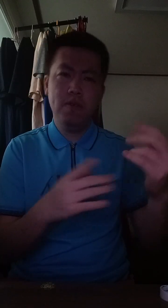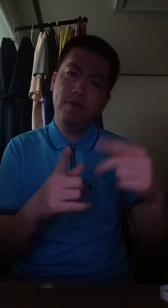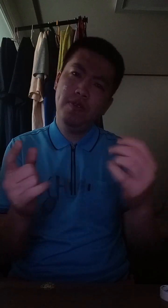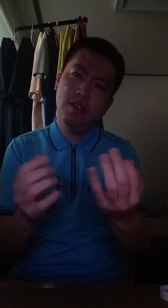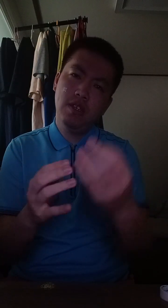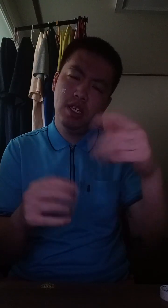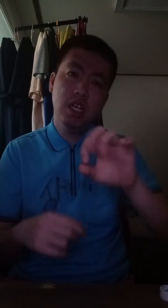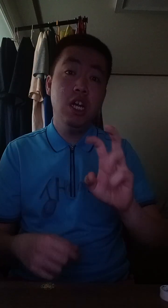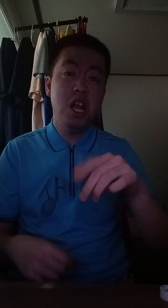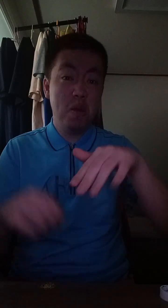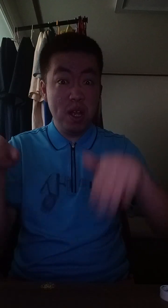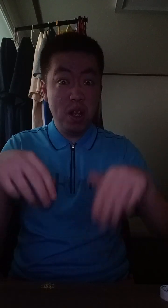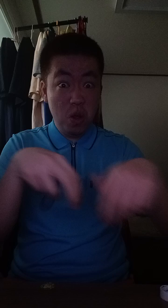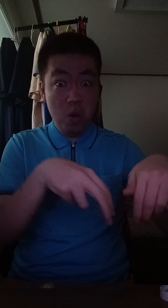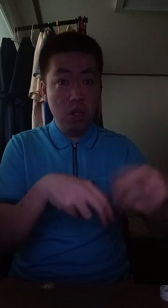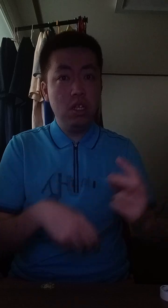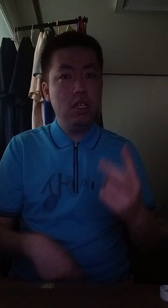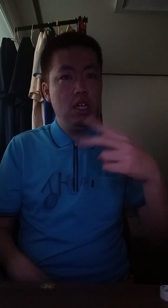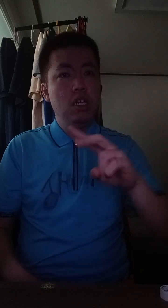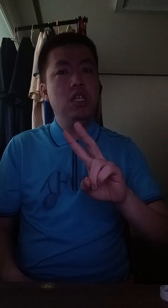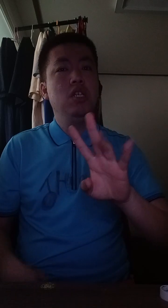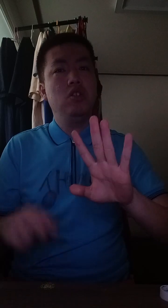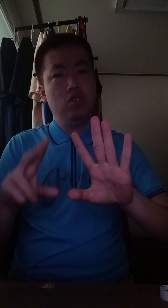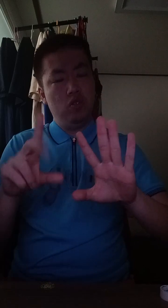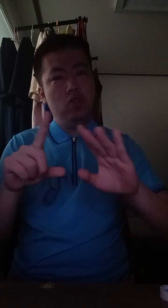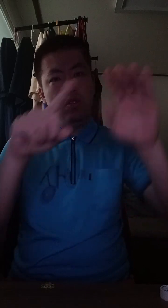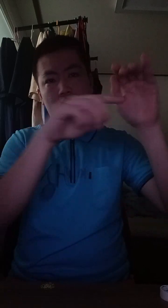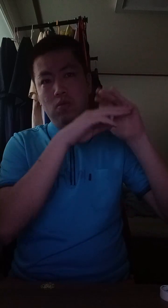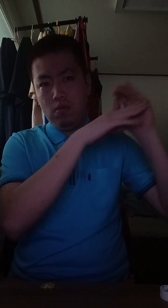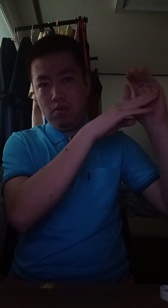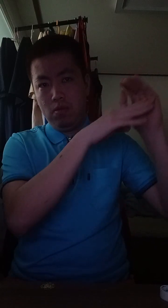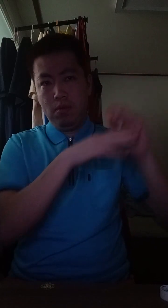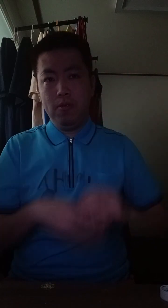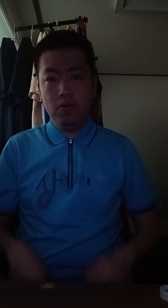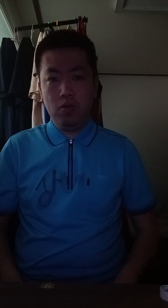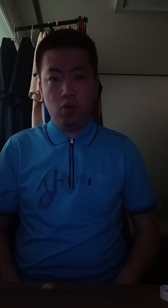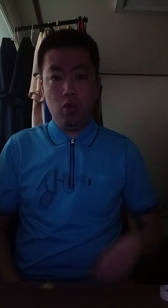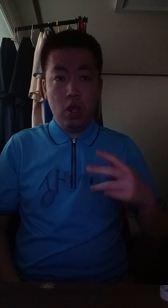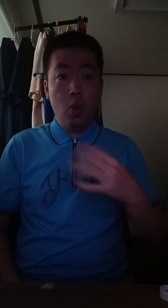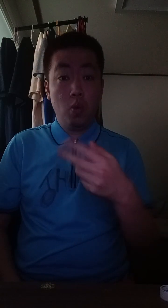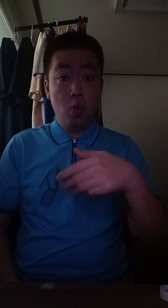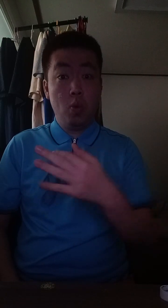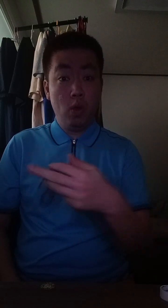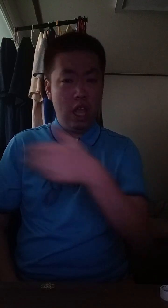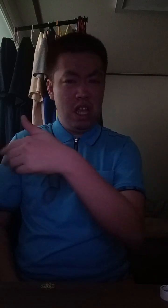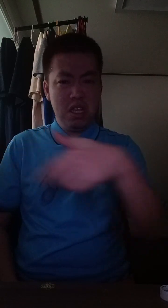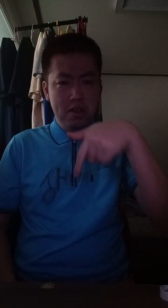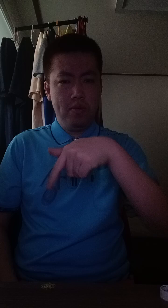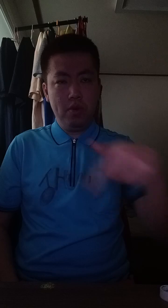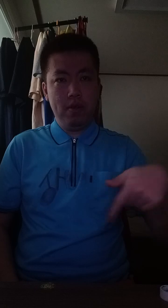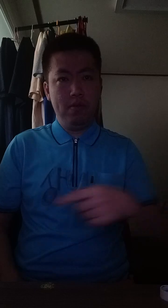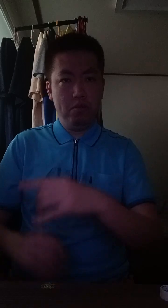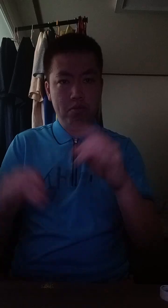지하철역에서 일어나는 발빠짐 사고는 한 해 80건이 넘습니다. 서울교통공사는 사고 예방을 위해 열차 도착